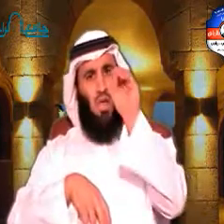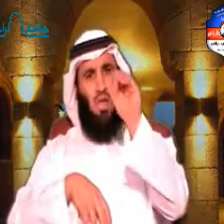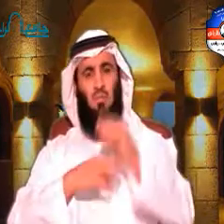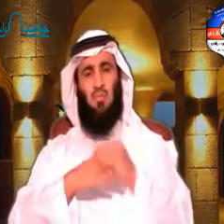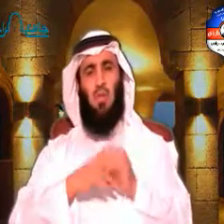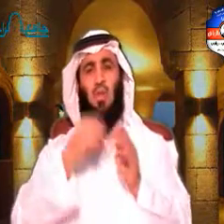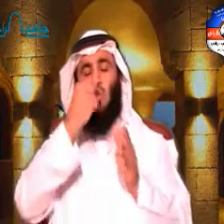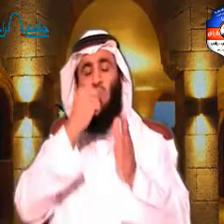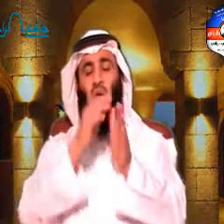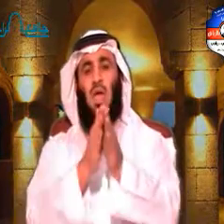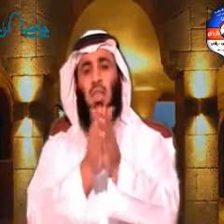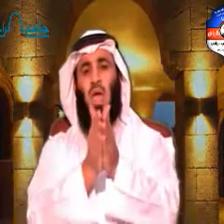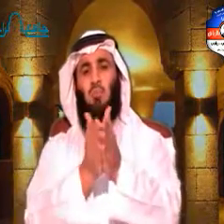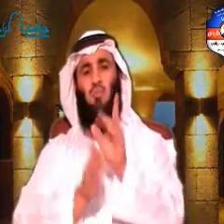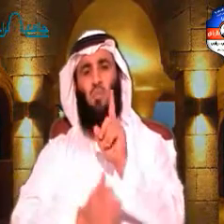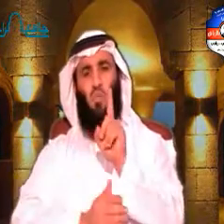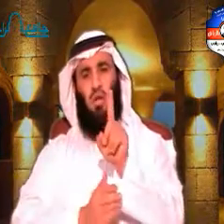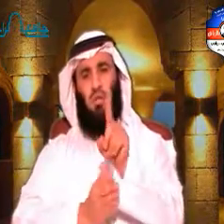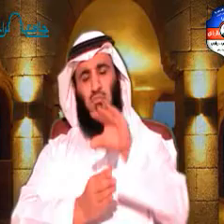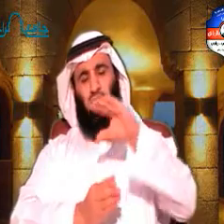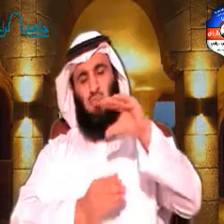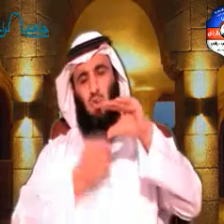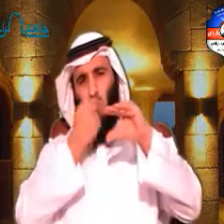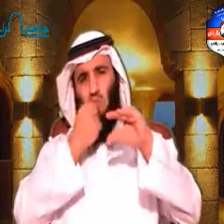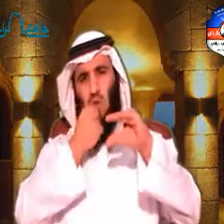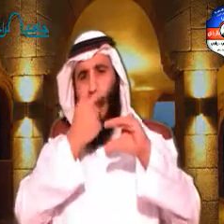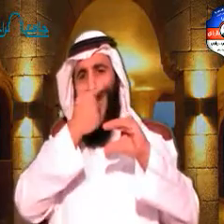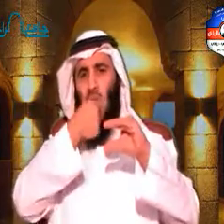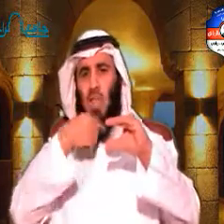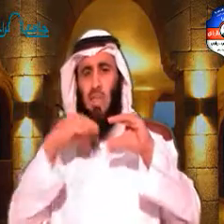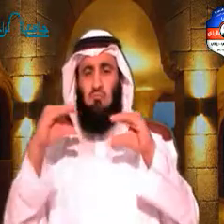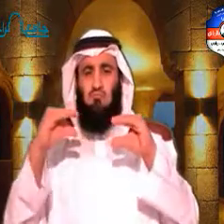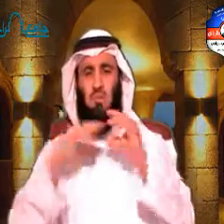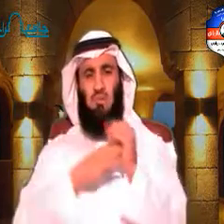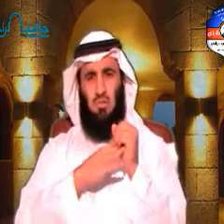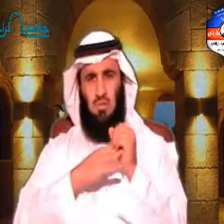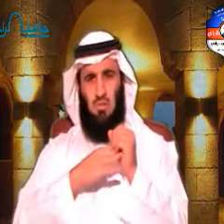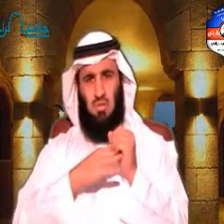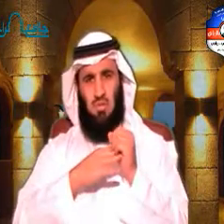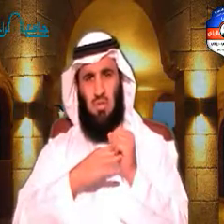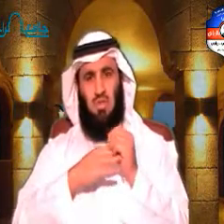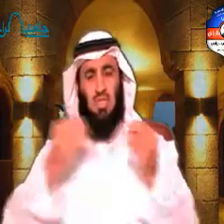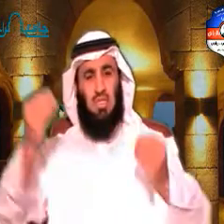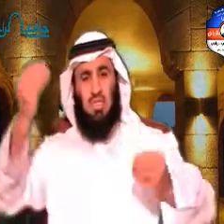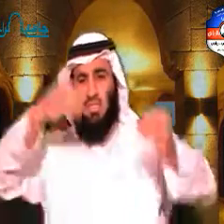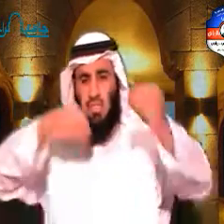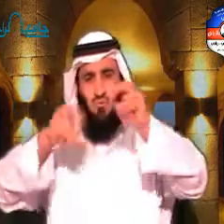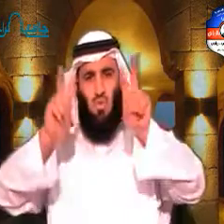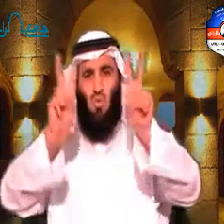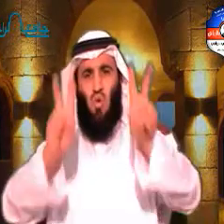والكتاب والسنة لم يتركا محالا لمشروع، لم يتركا مجالا لمشرع ولا